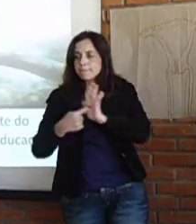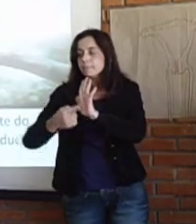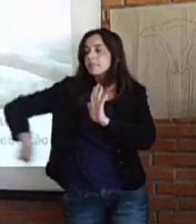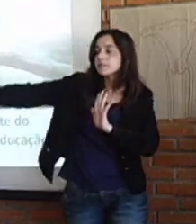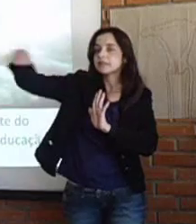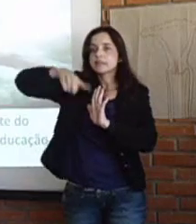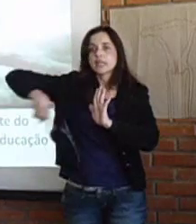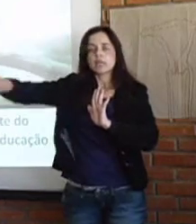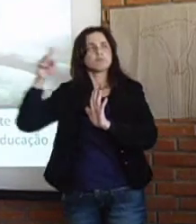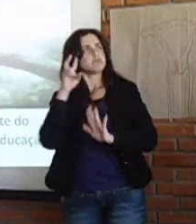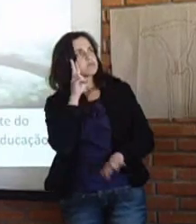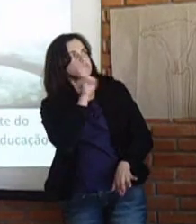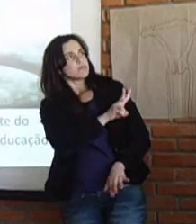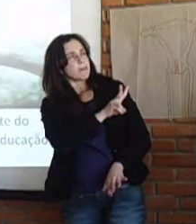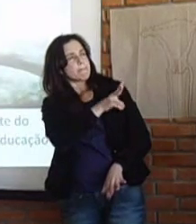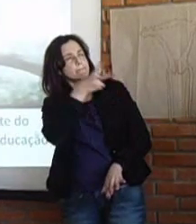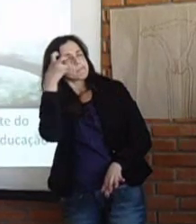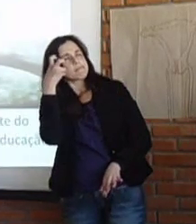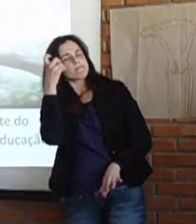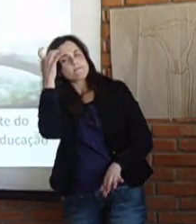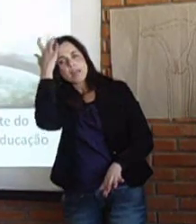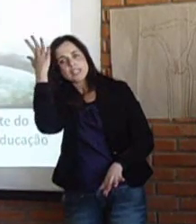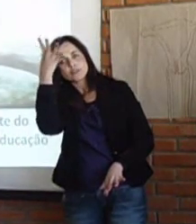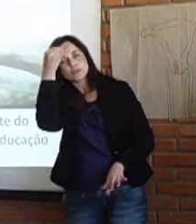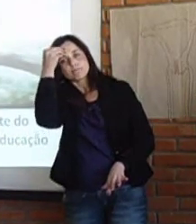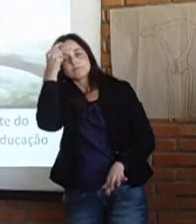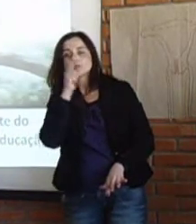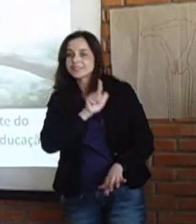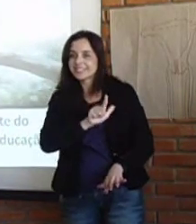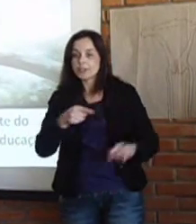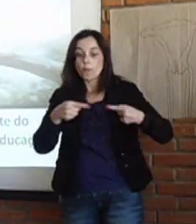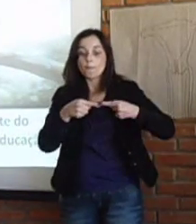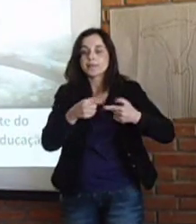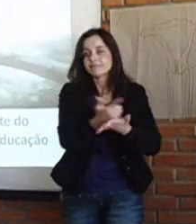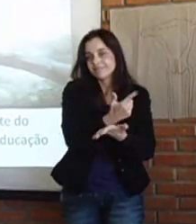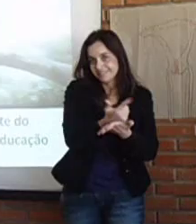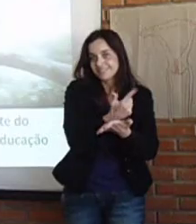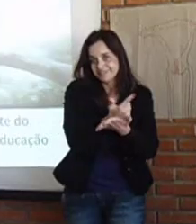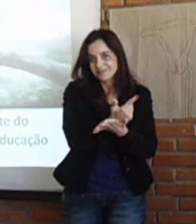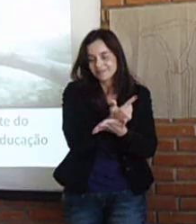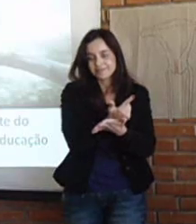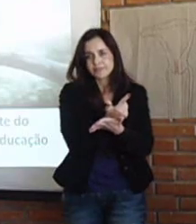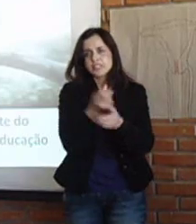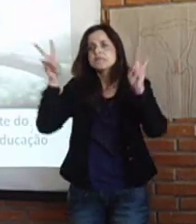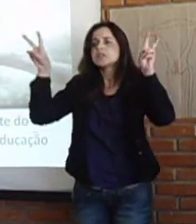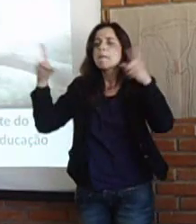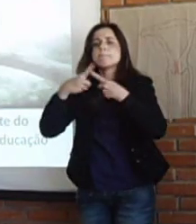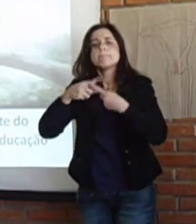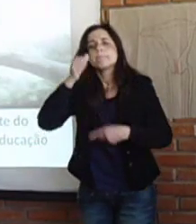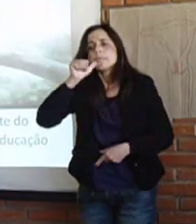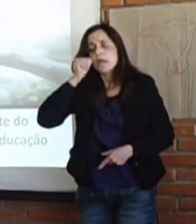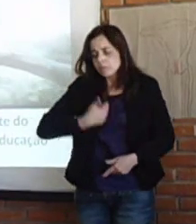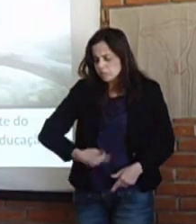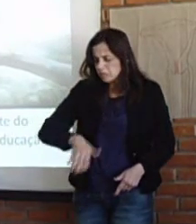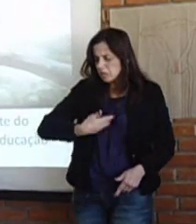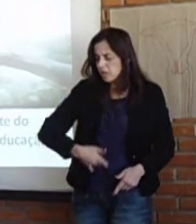faz de uma forma prática, né, aquilo que a gente vai falando ali na teoria do livro. Então, o que seria, por que a mulher menstrua? Para que